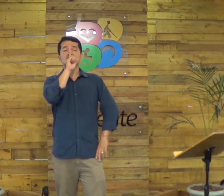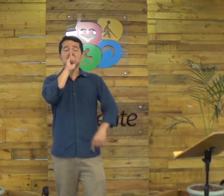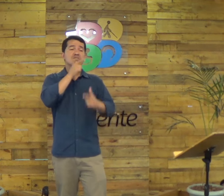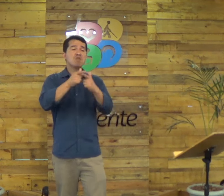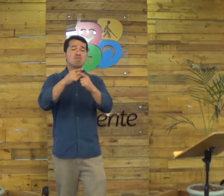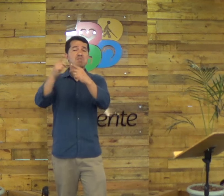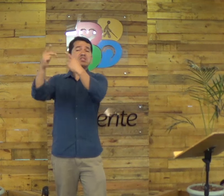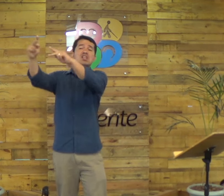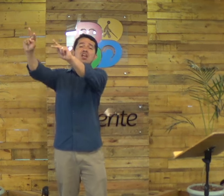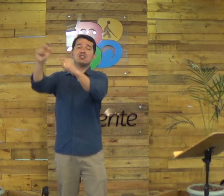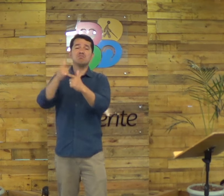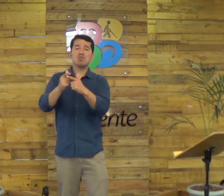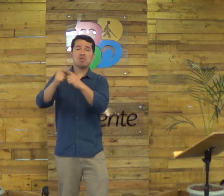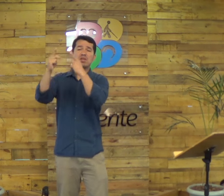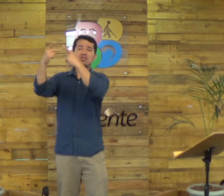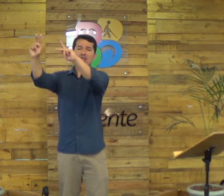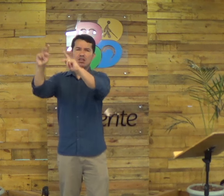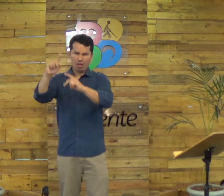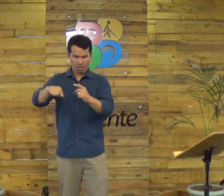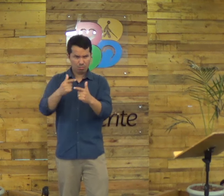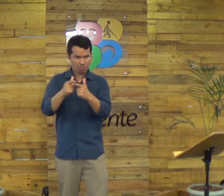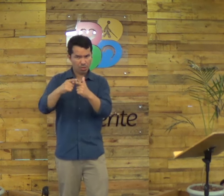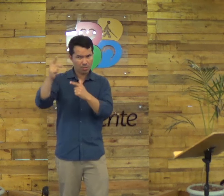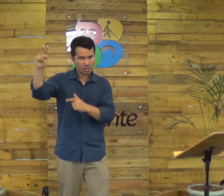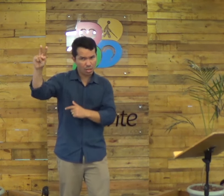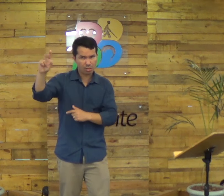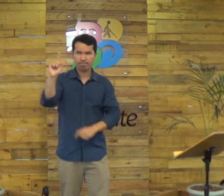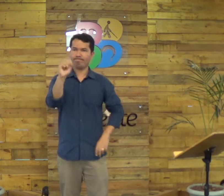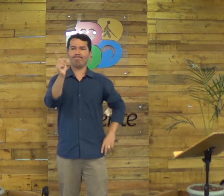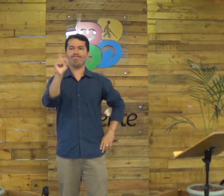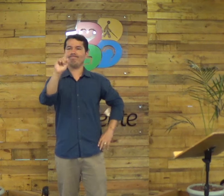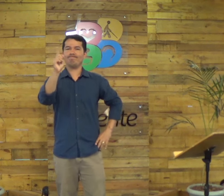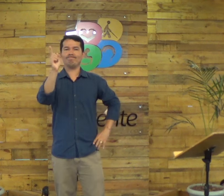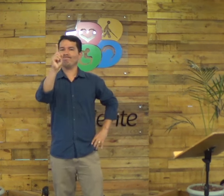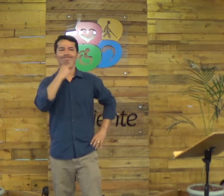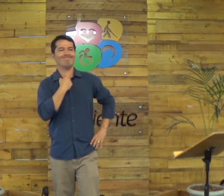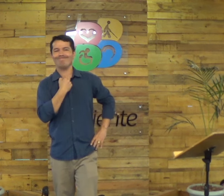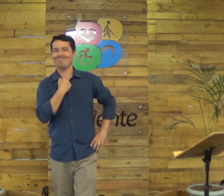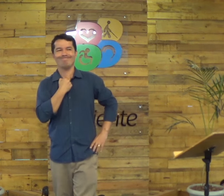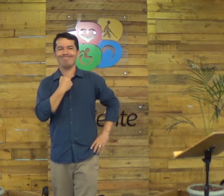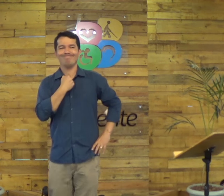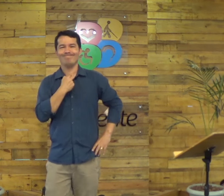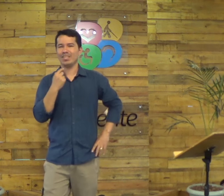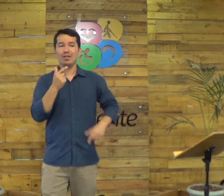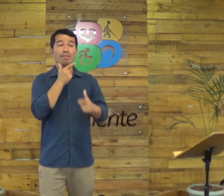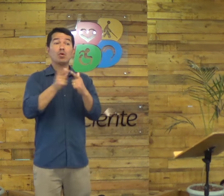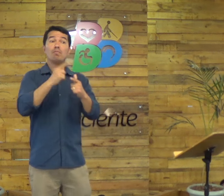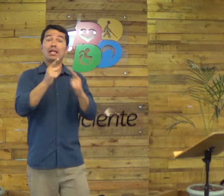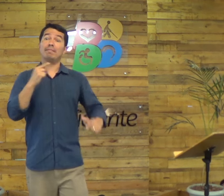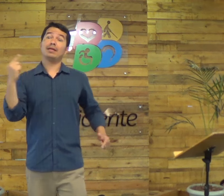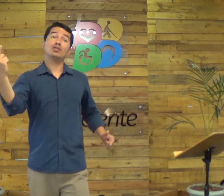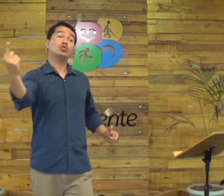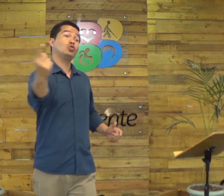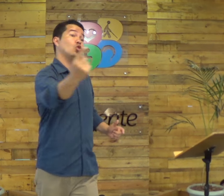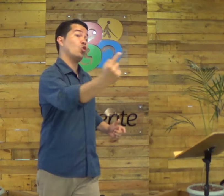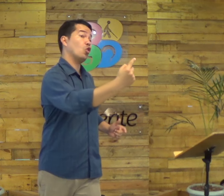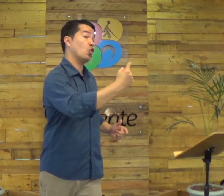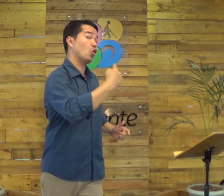e a fica, nossa, problema dele, ali é problema dele, é problema dele? Não, não é, você não pode falar assim, é problema